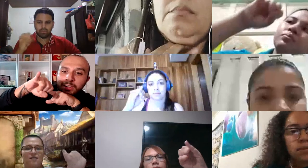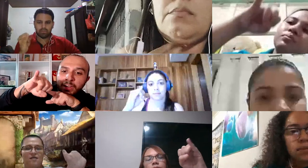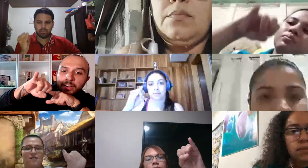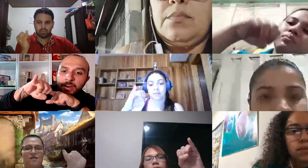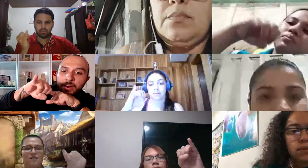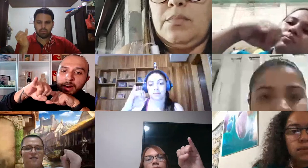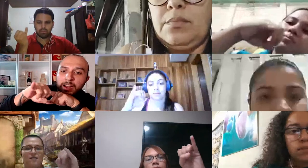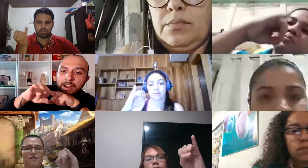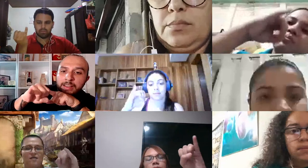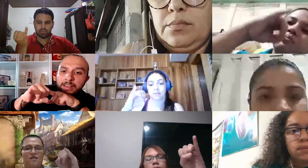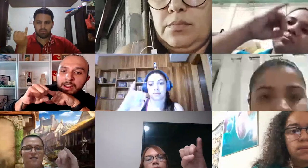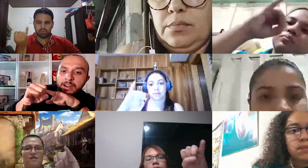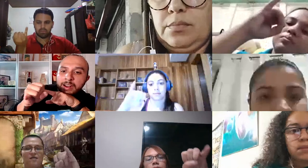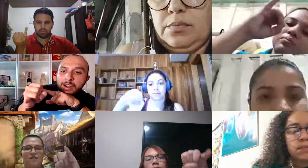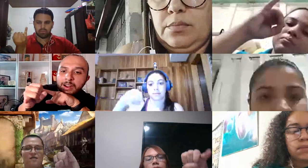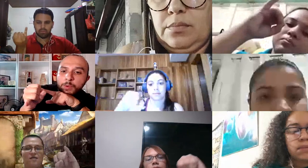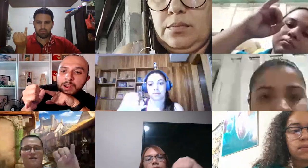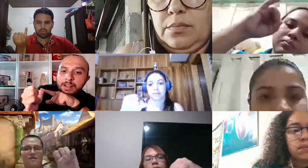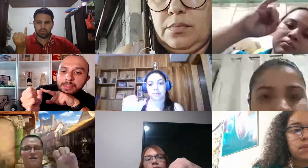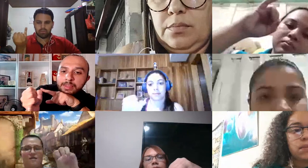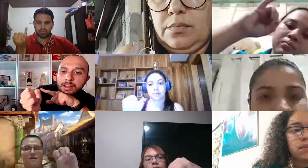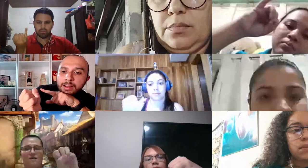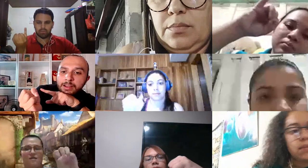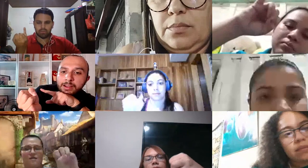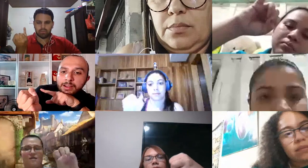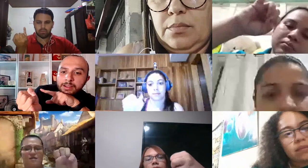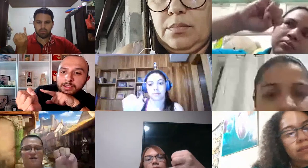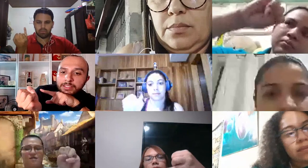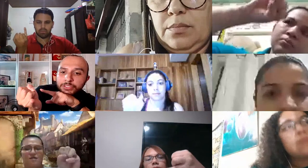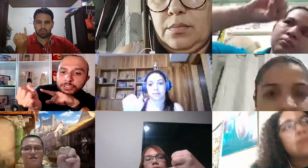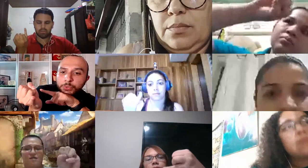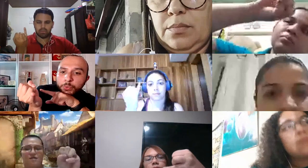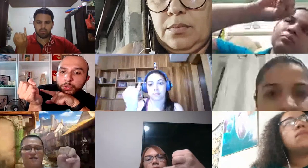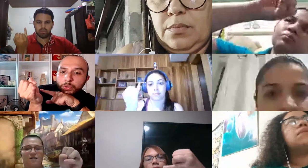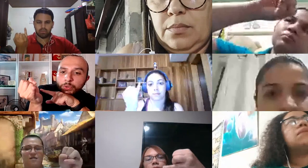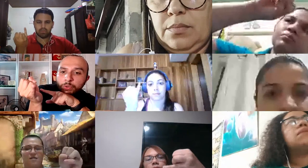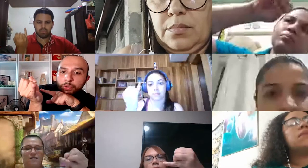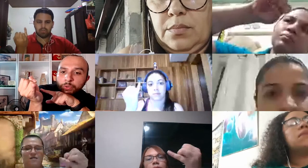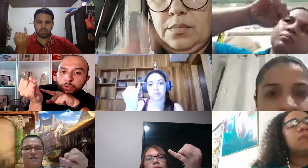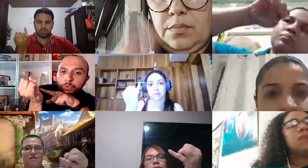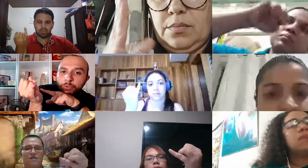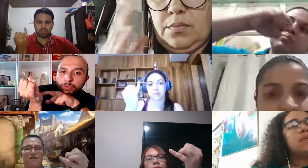Tengo que bajar, darle la vuelta y subo.